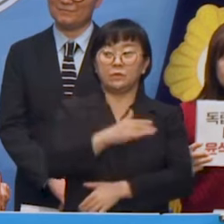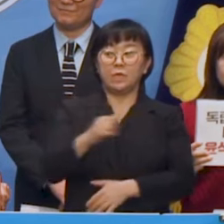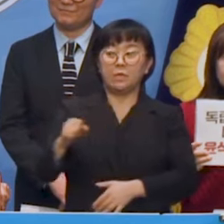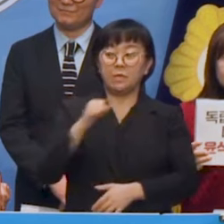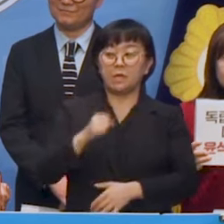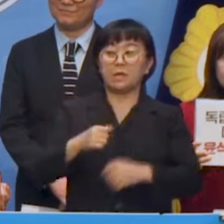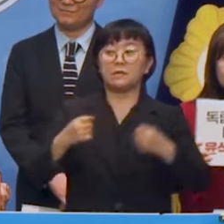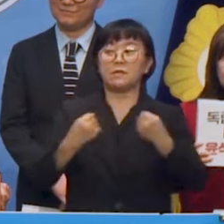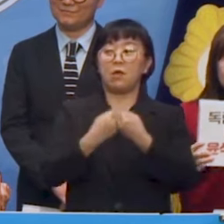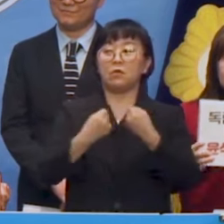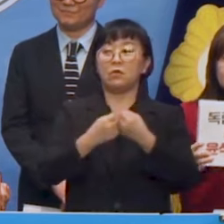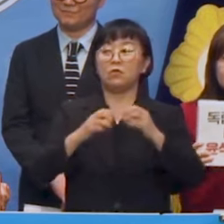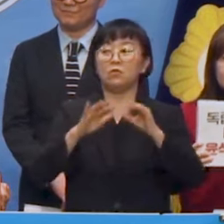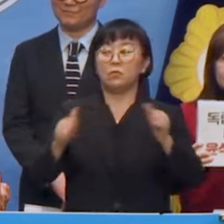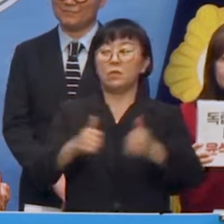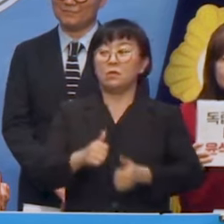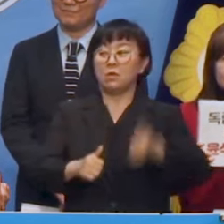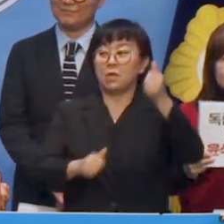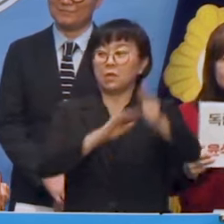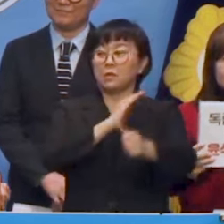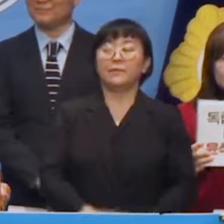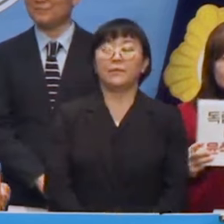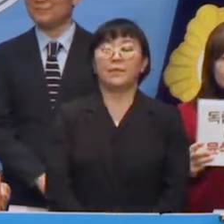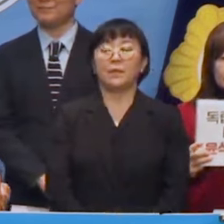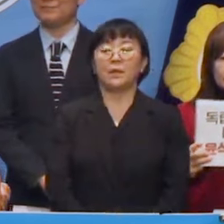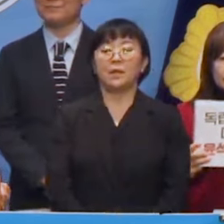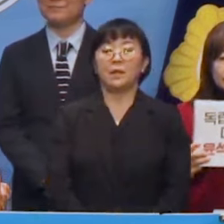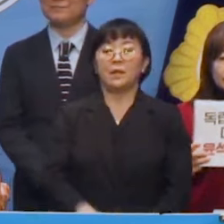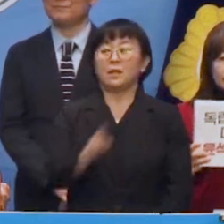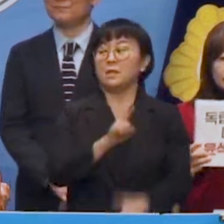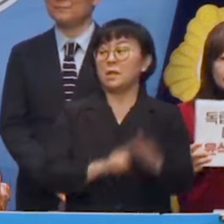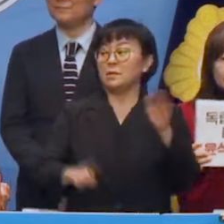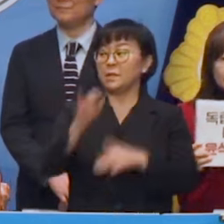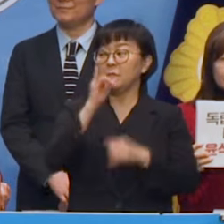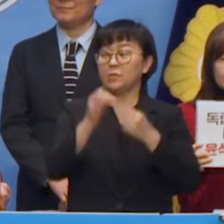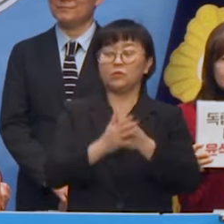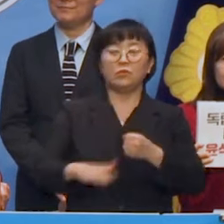힘차게 싸우는 국민주권당이 되도록 하겠습니다. 가장